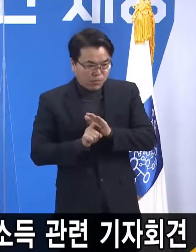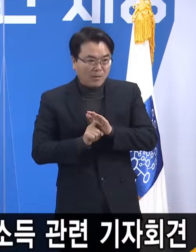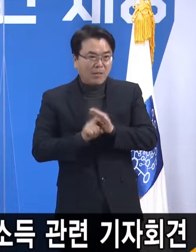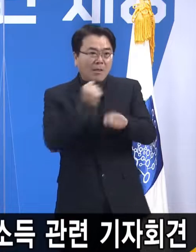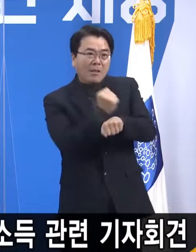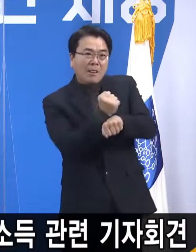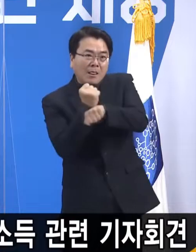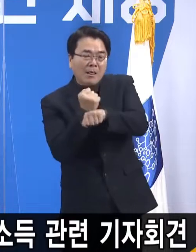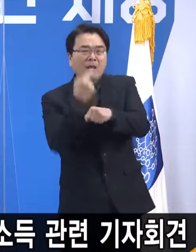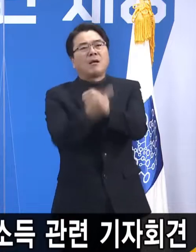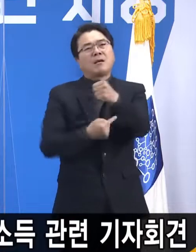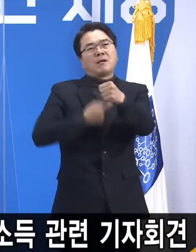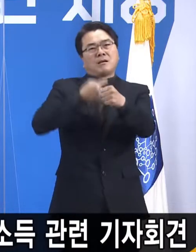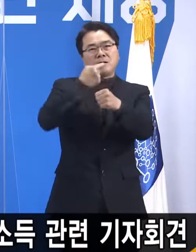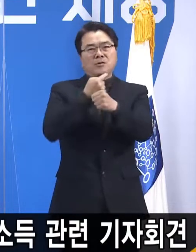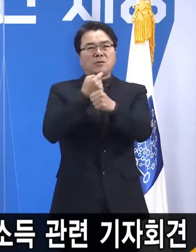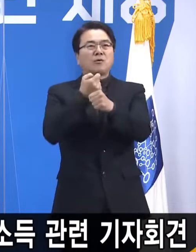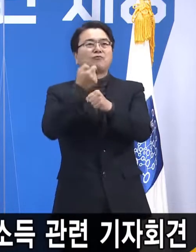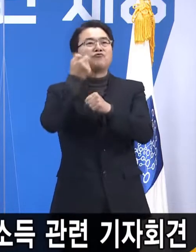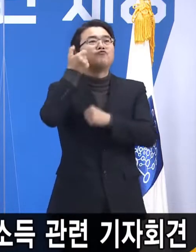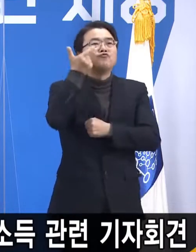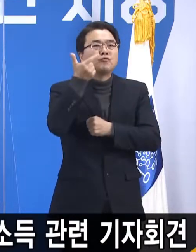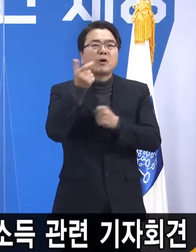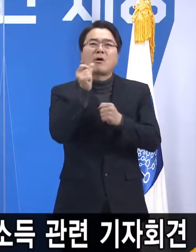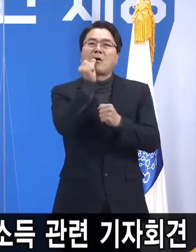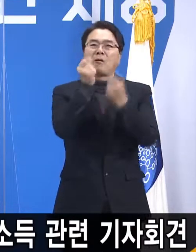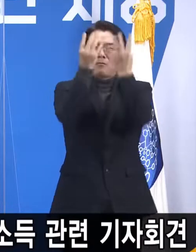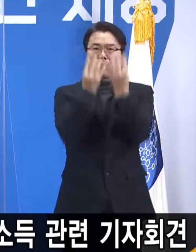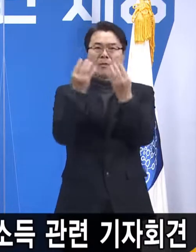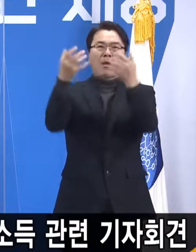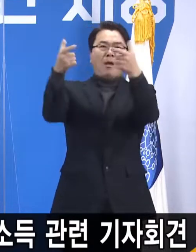징역 1년 6개월을 구형받는 사건이 있었습니다.